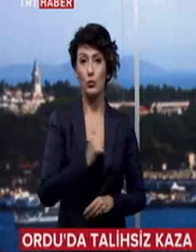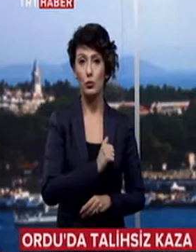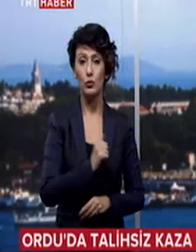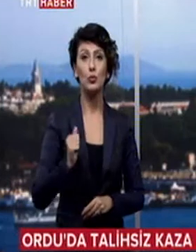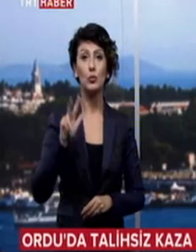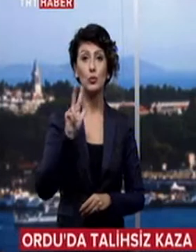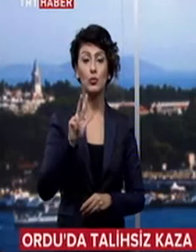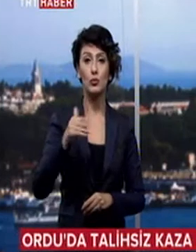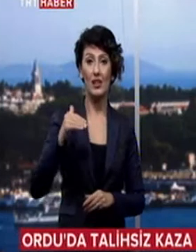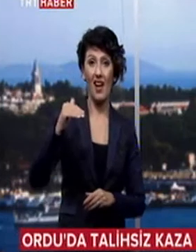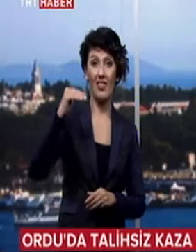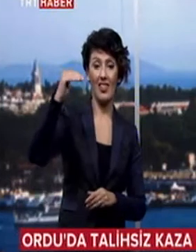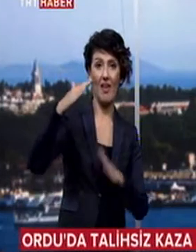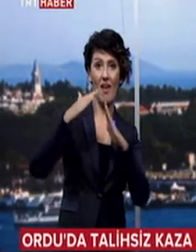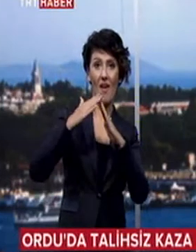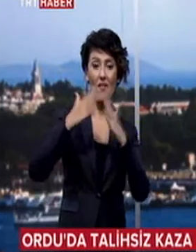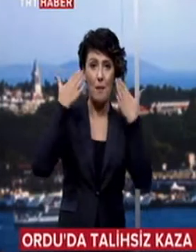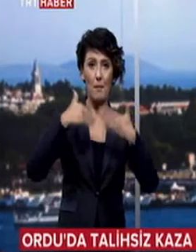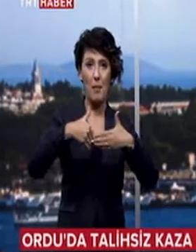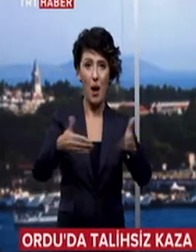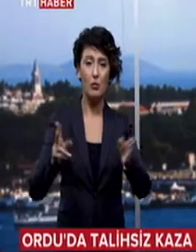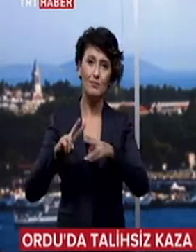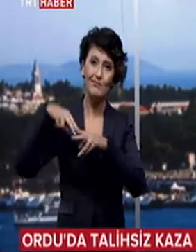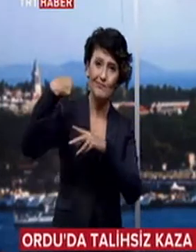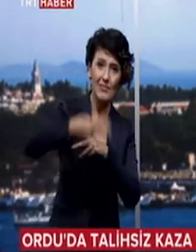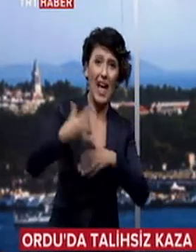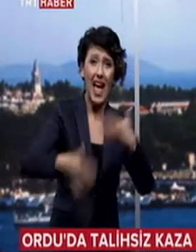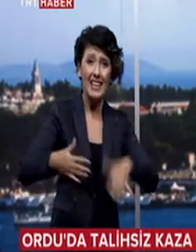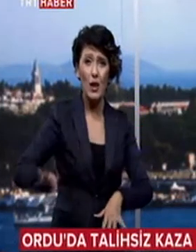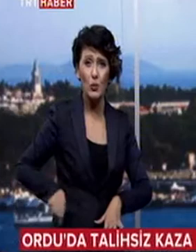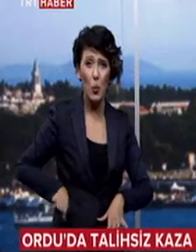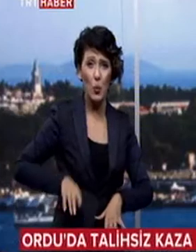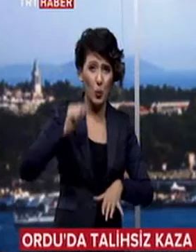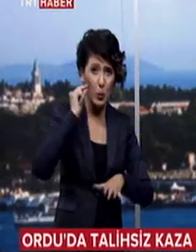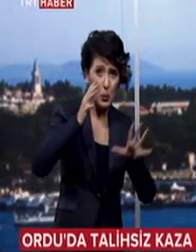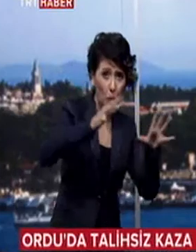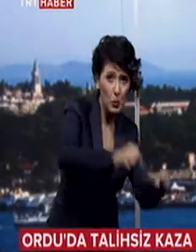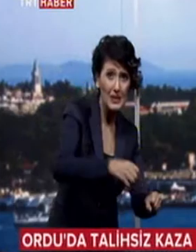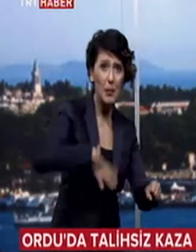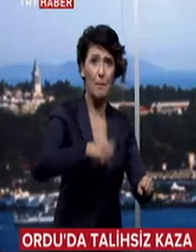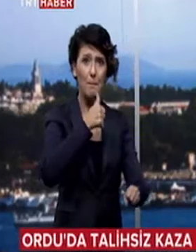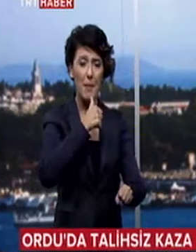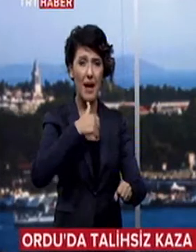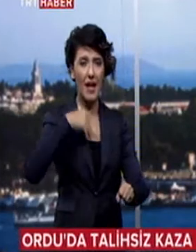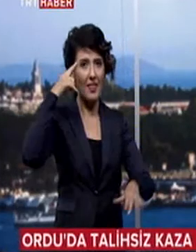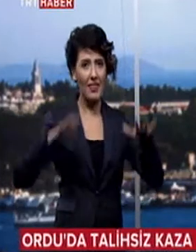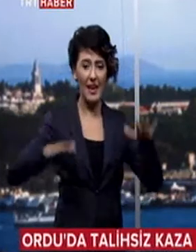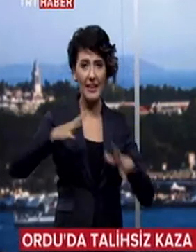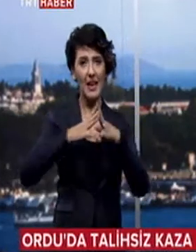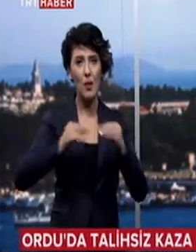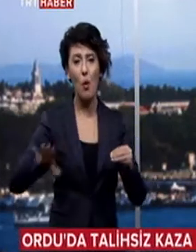Ordu'da 3. kattaki evinin balkonundan sarkan engelli oğlunu tutmak isteyen baba dengesini